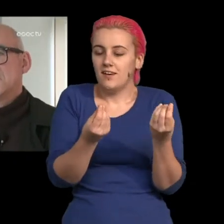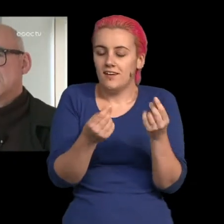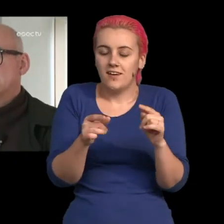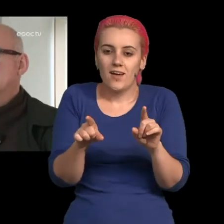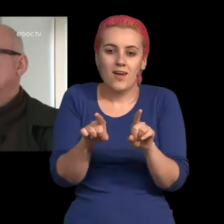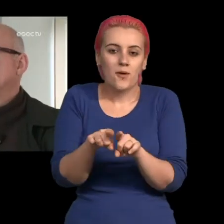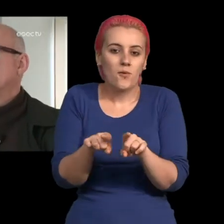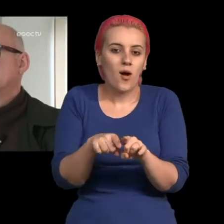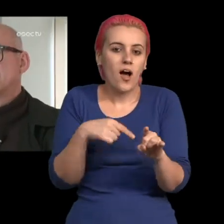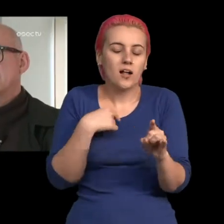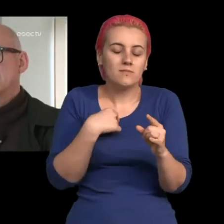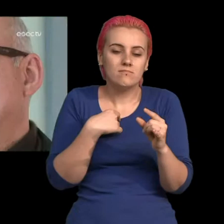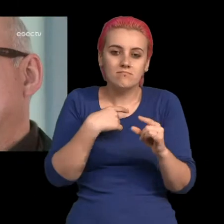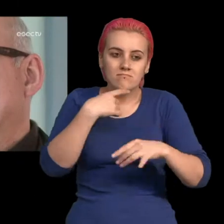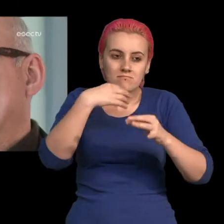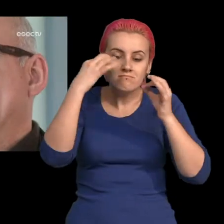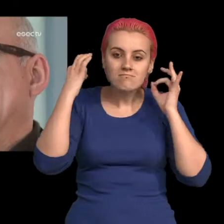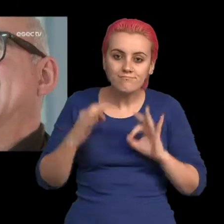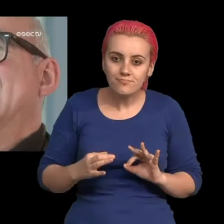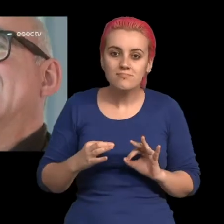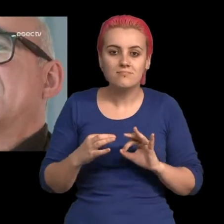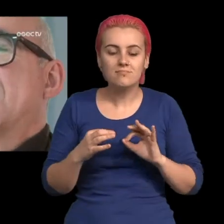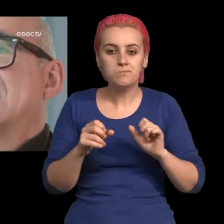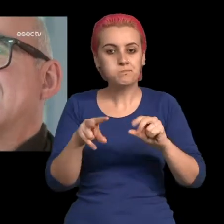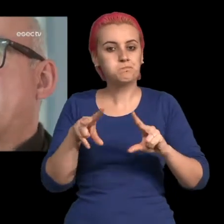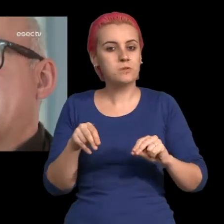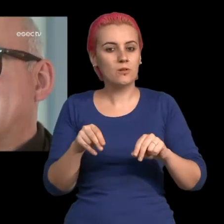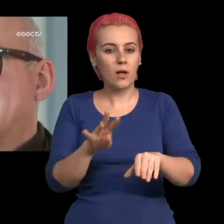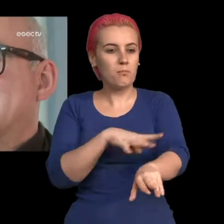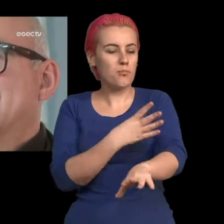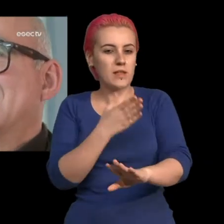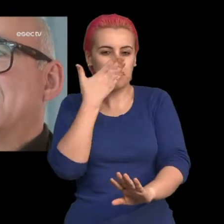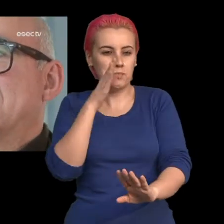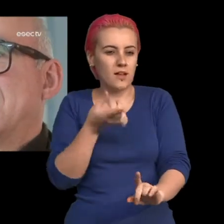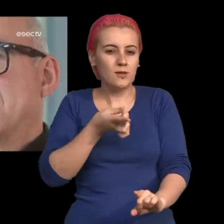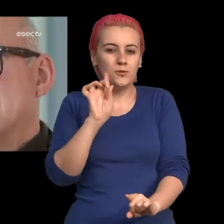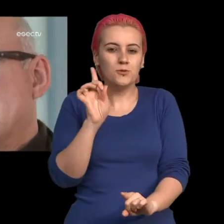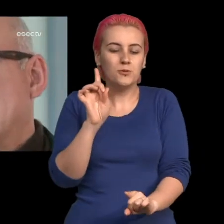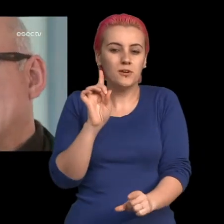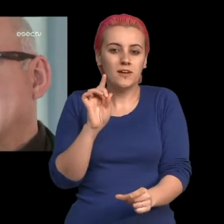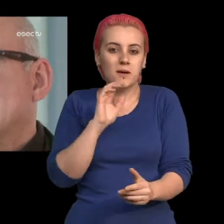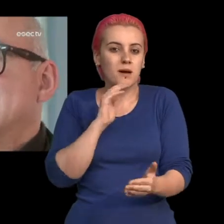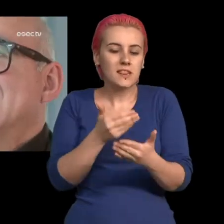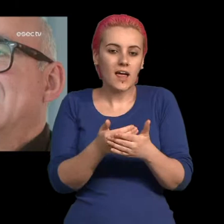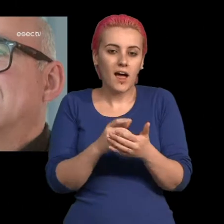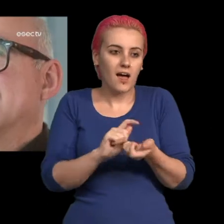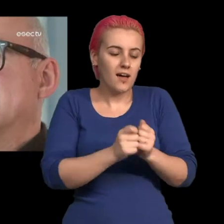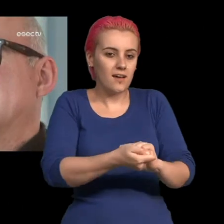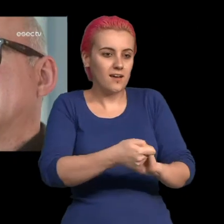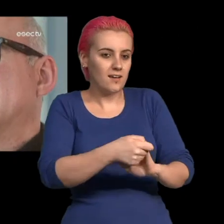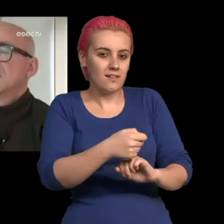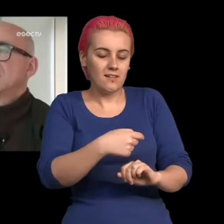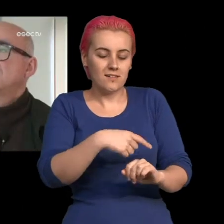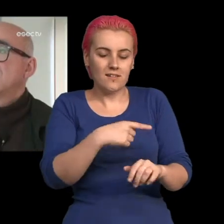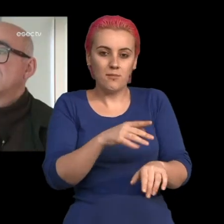muito, muito, muito cru, muito quase antipoético, que torna a poesia mais intensa,